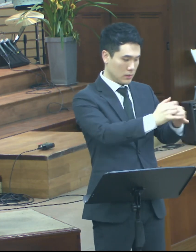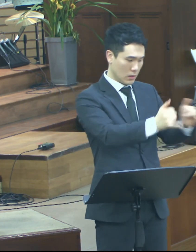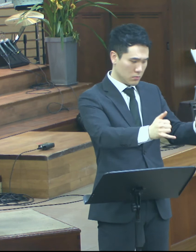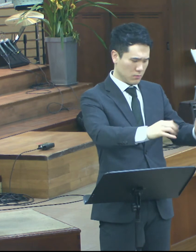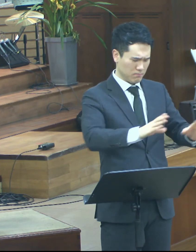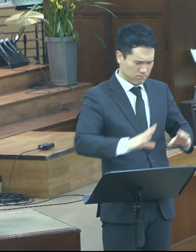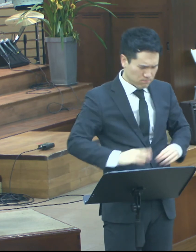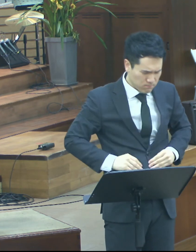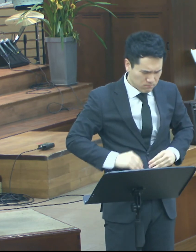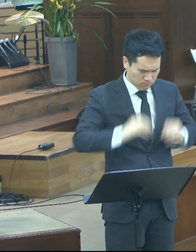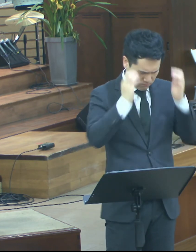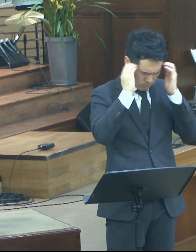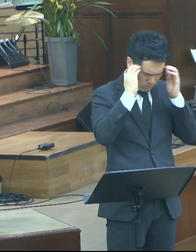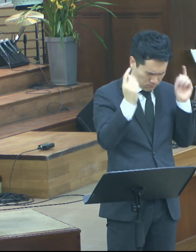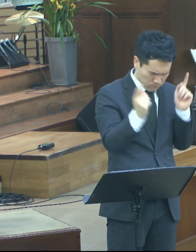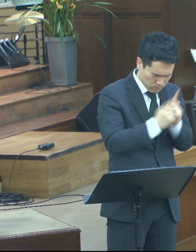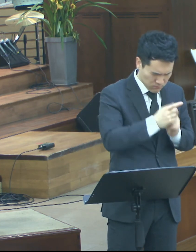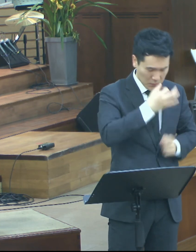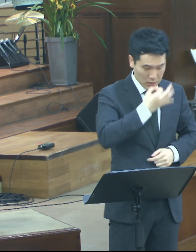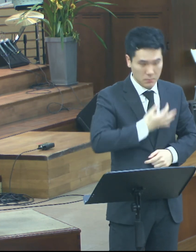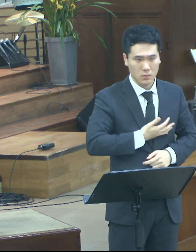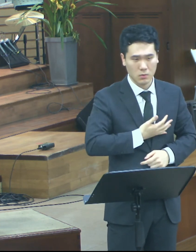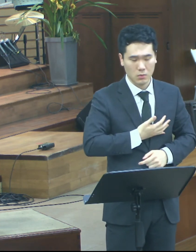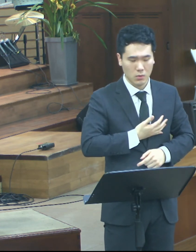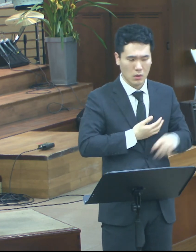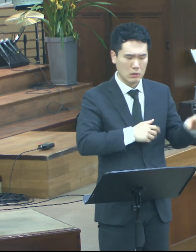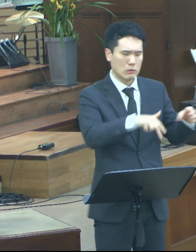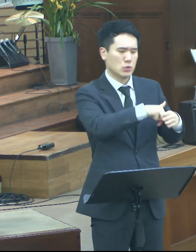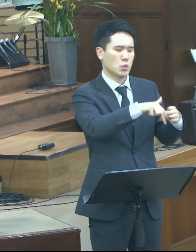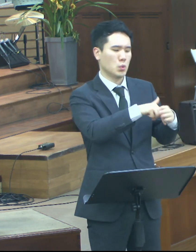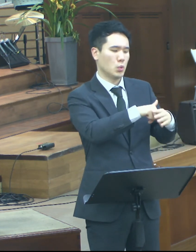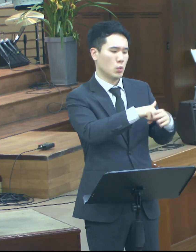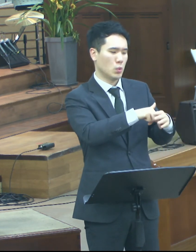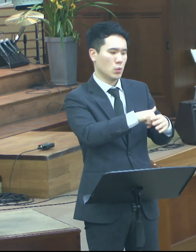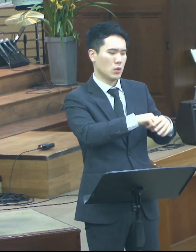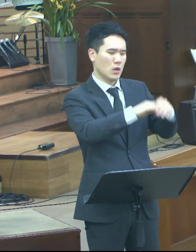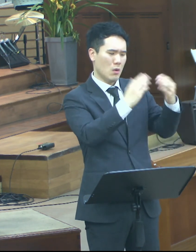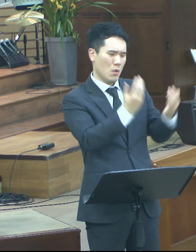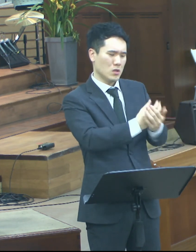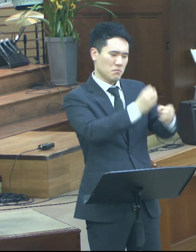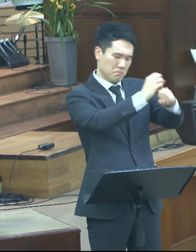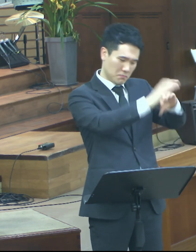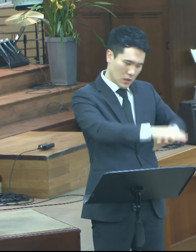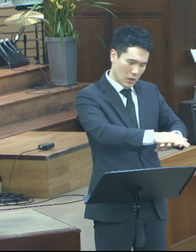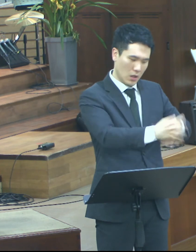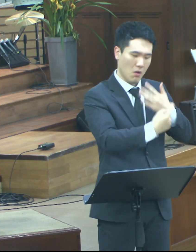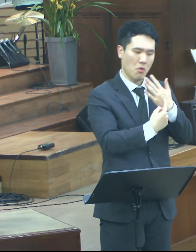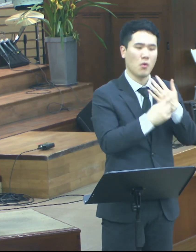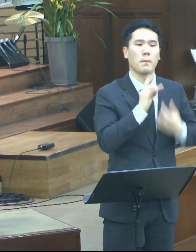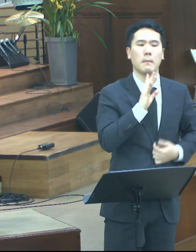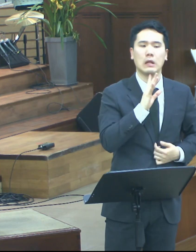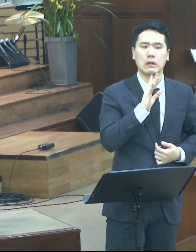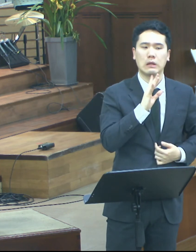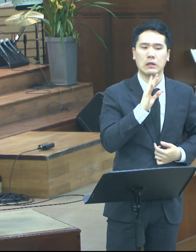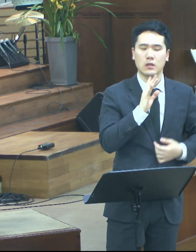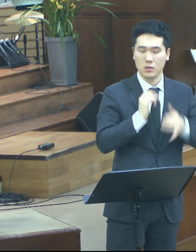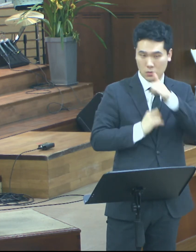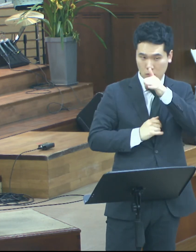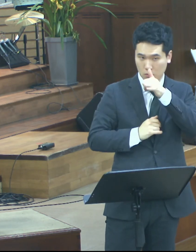힘들어했어요. 종교는 완전히 껍데기만 남아있어요. 종교인들은 자기 역할 전혀 하지 못했어요. 그늘, 어두운